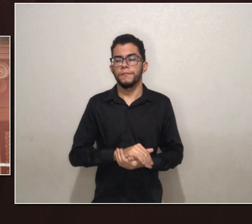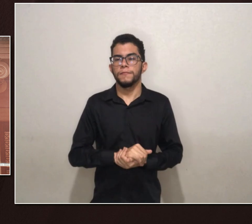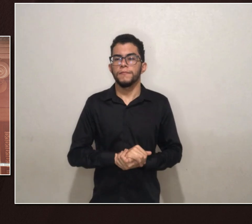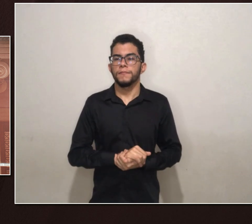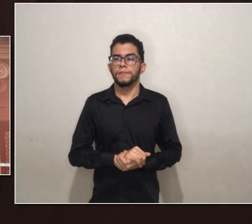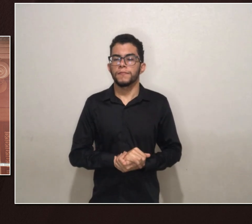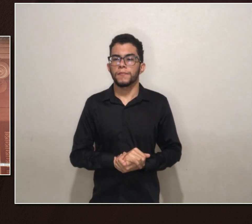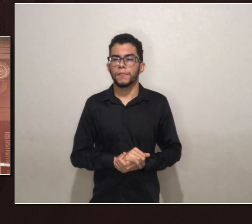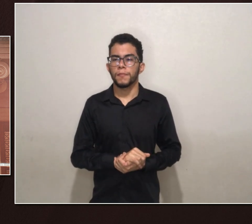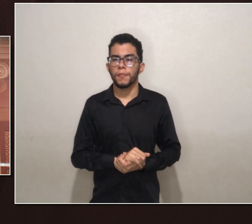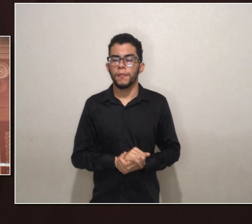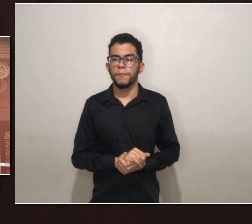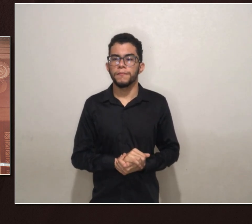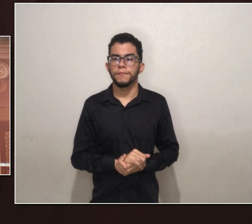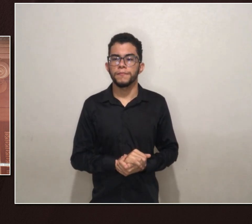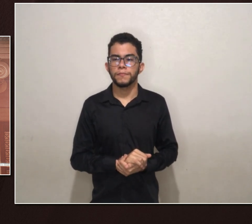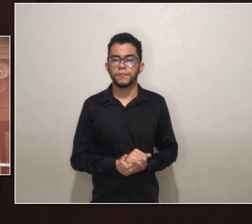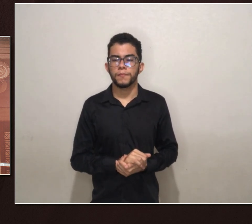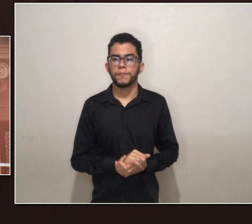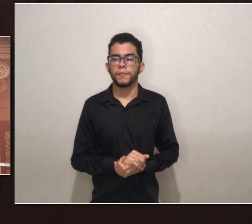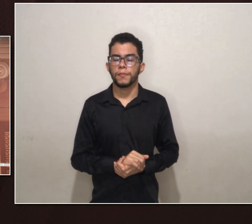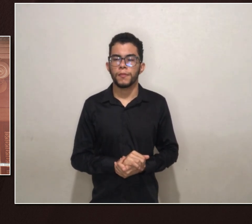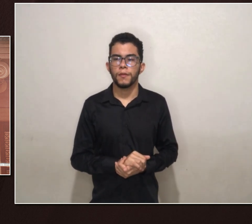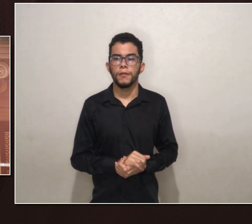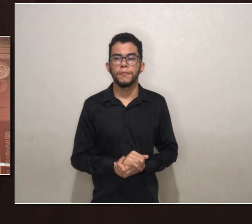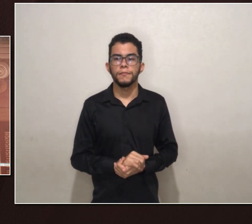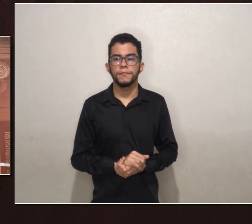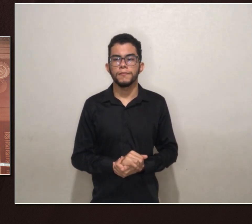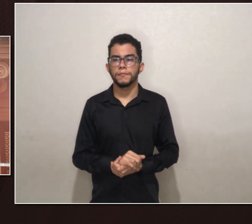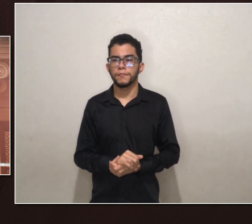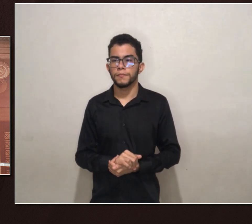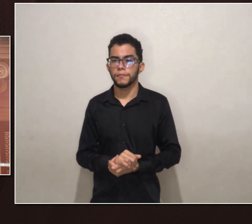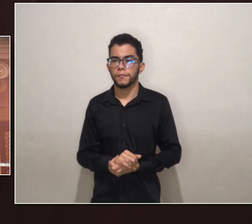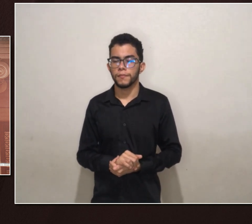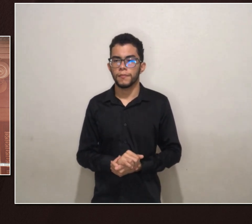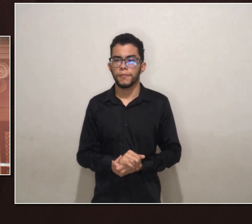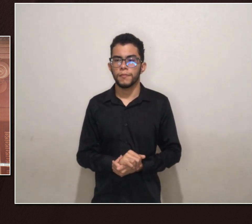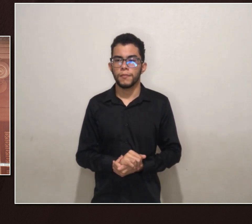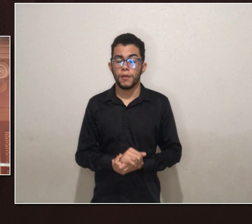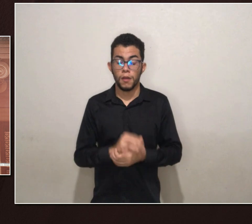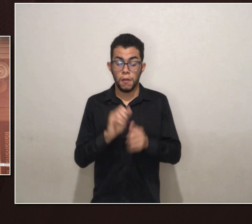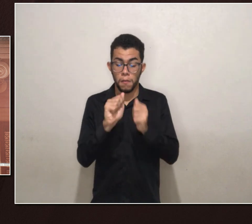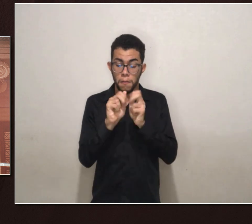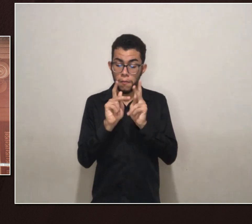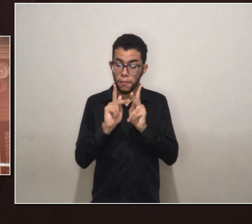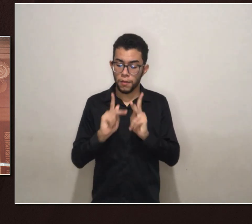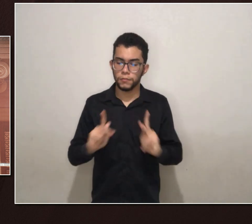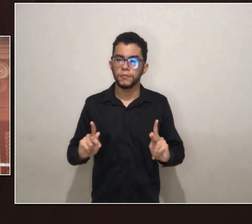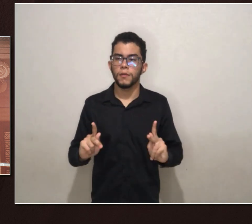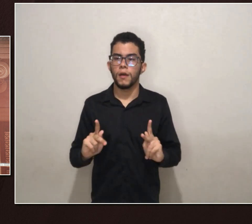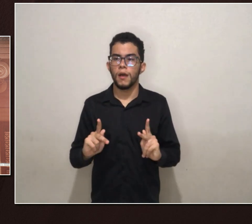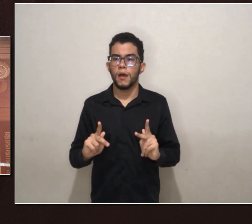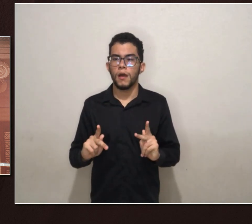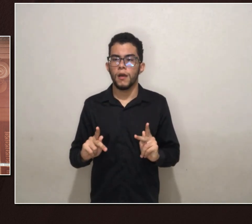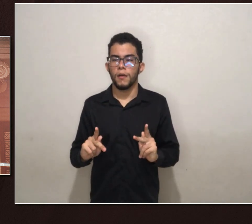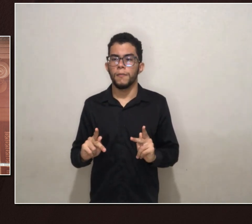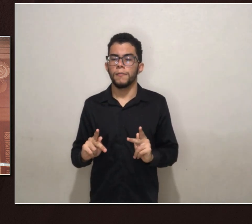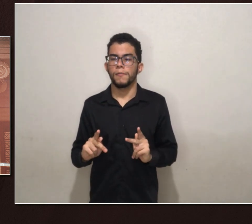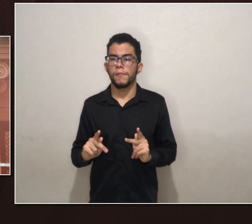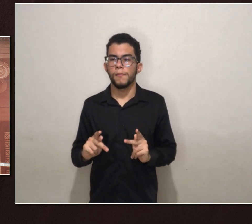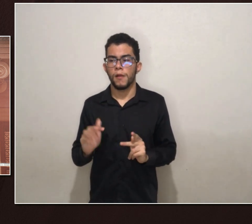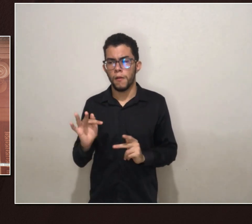Entretanto, como o livro de Apocalipse é um livro de conteúdo profético, de